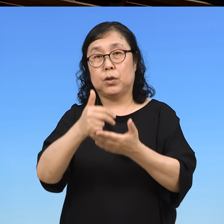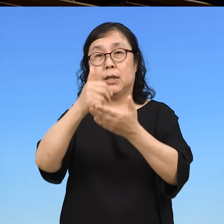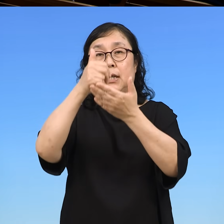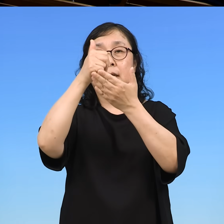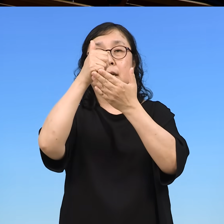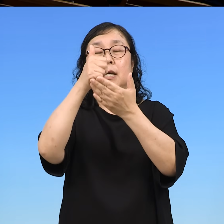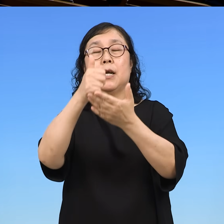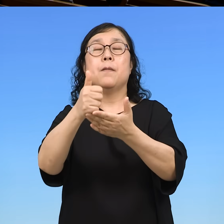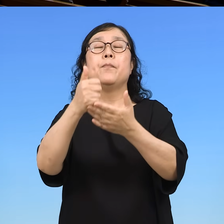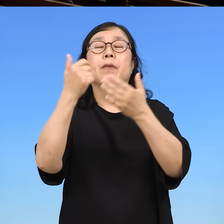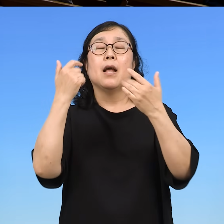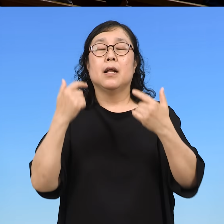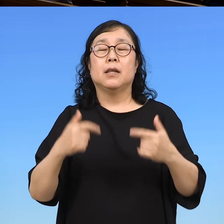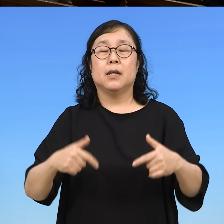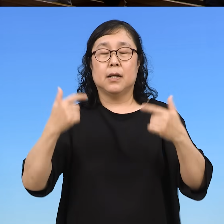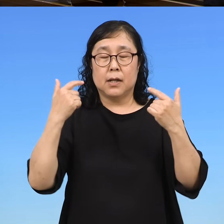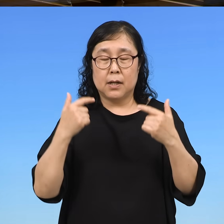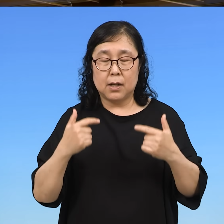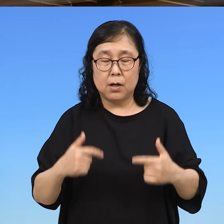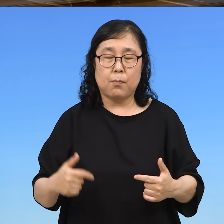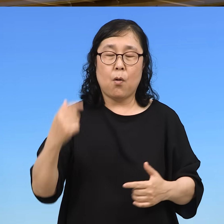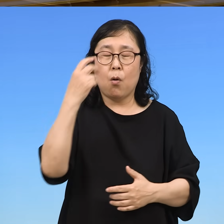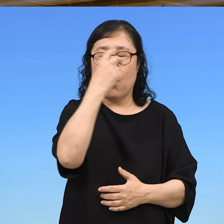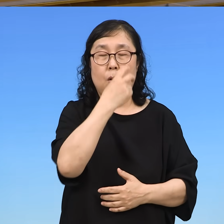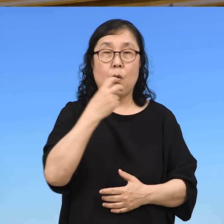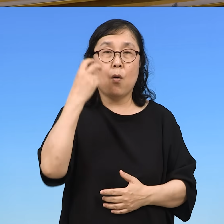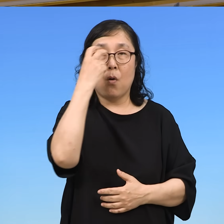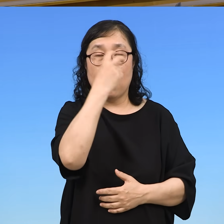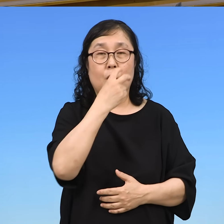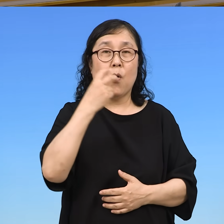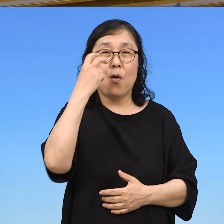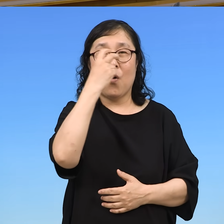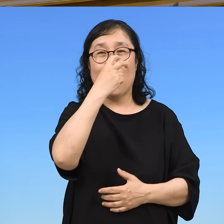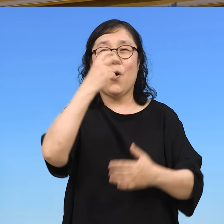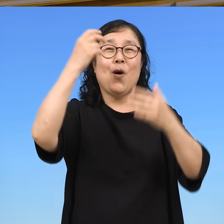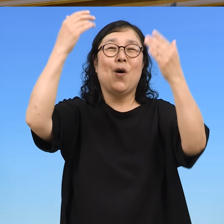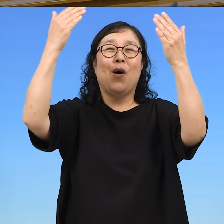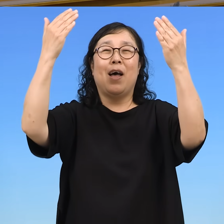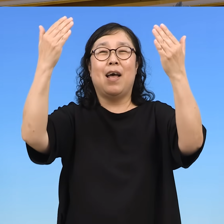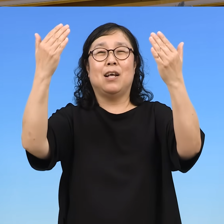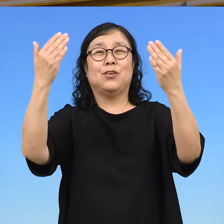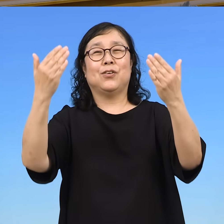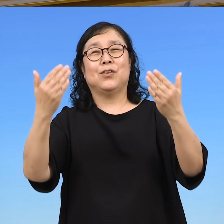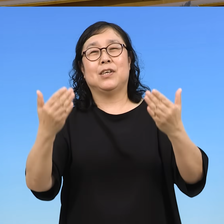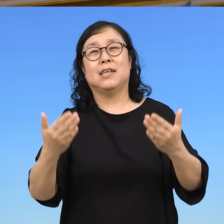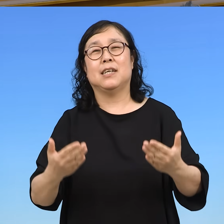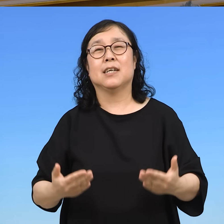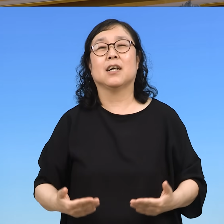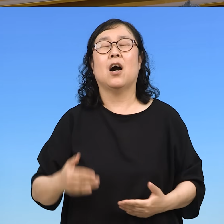있는 유일한 능력의 비결이 있다면 늘 보호해 주실 것을